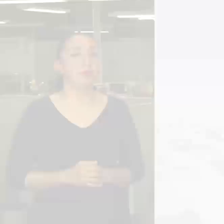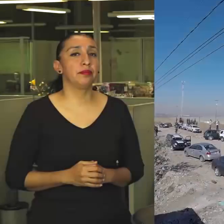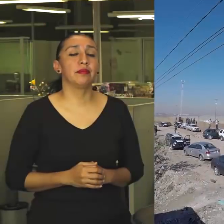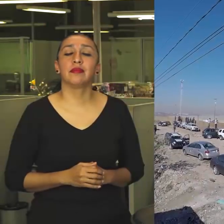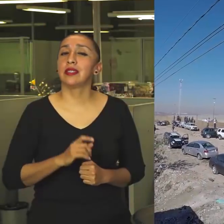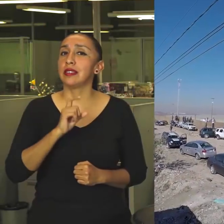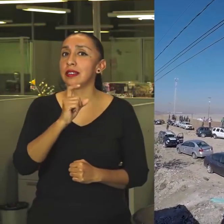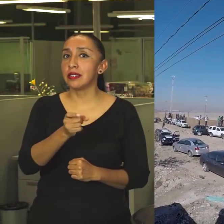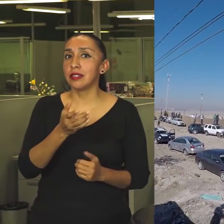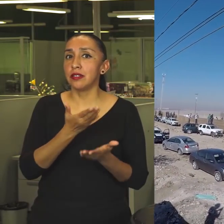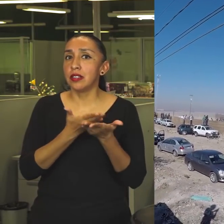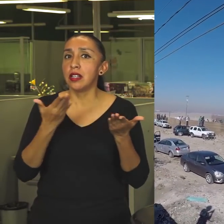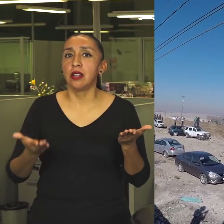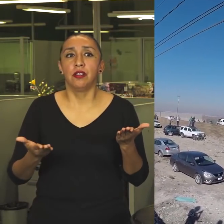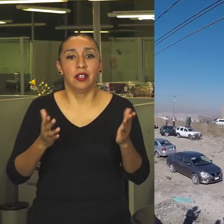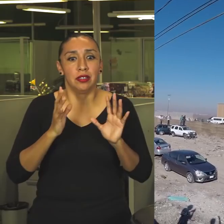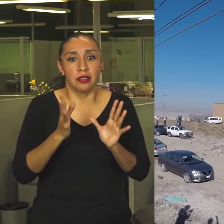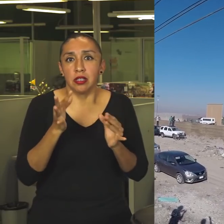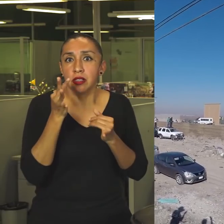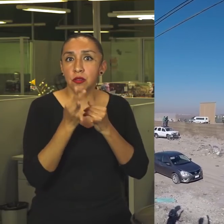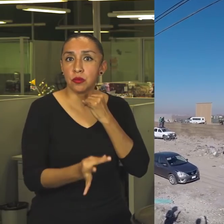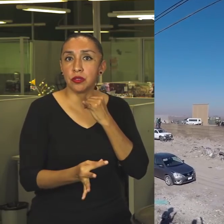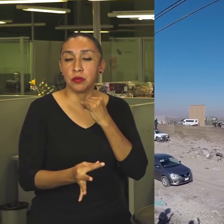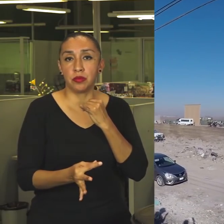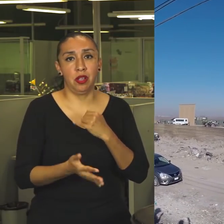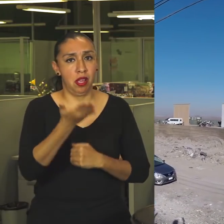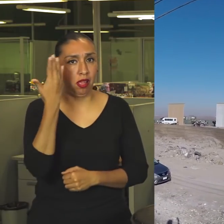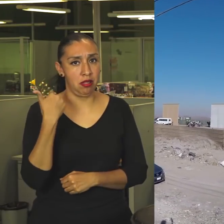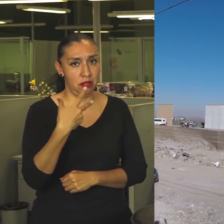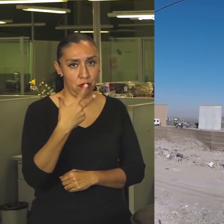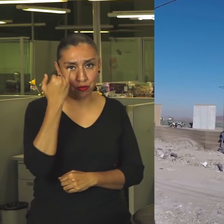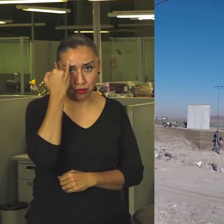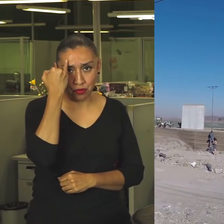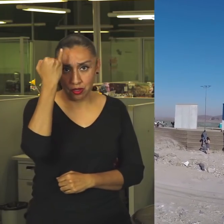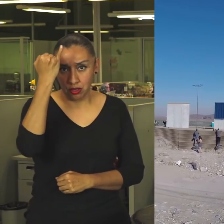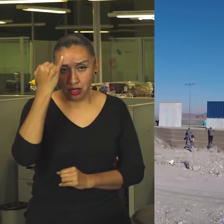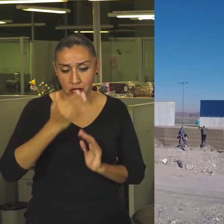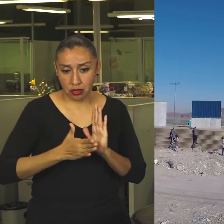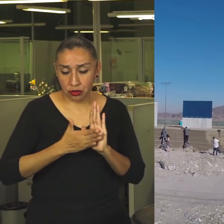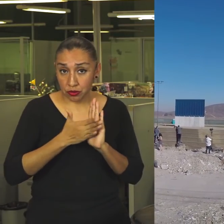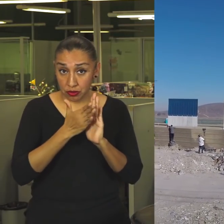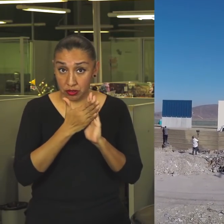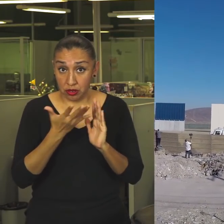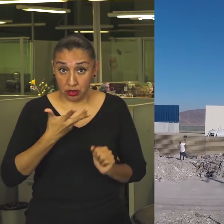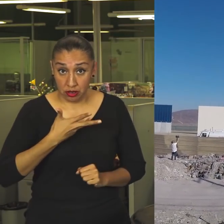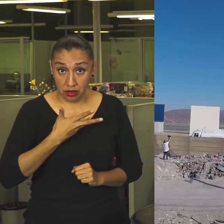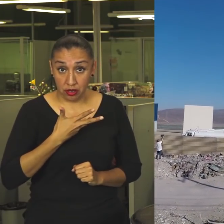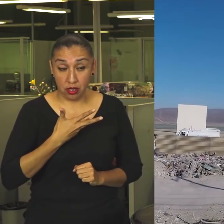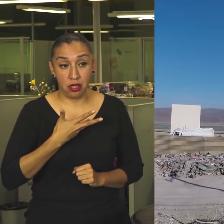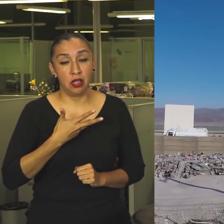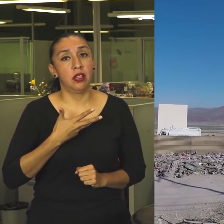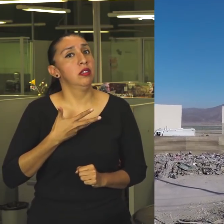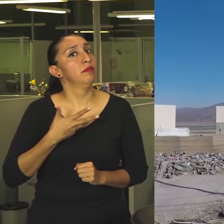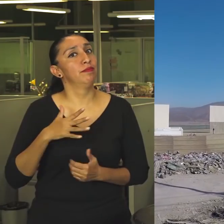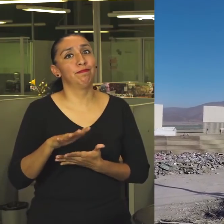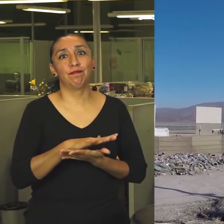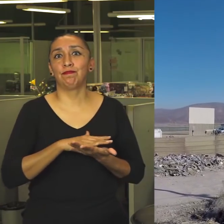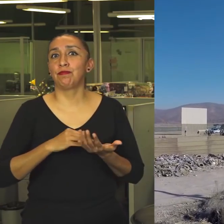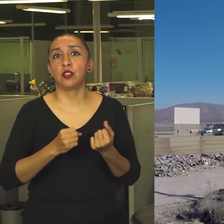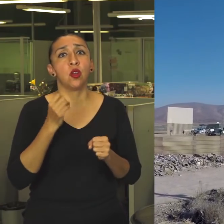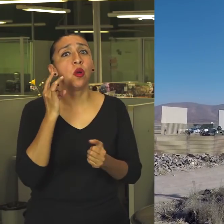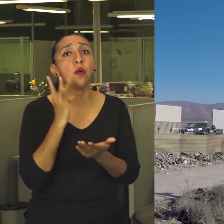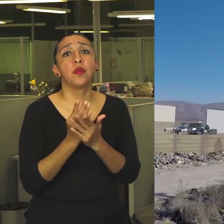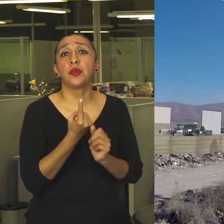prácticamente está llegando a su fin de los 8 prototipos que se construyeron entre san diego y tijuana solamente queda uno que les está dando